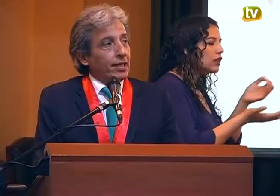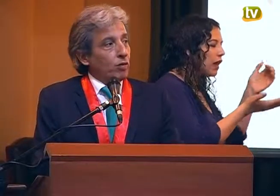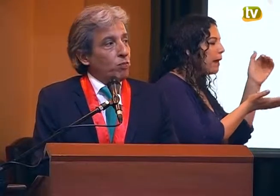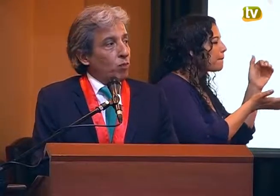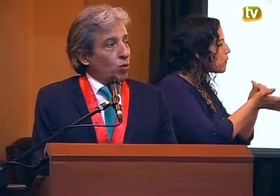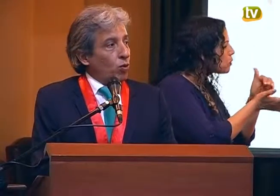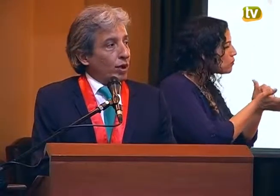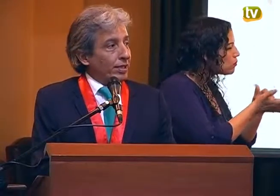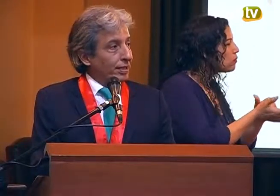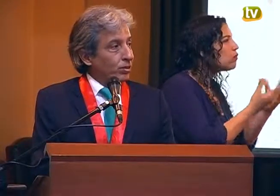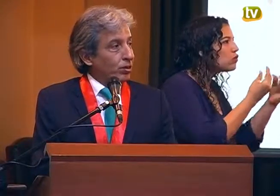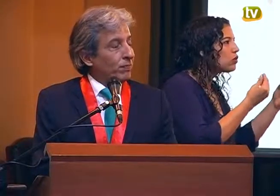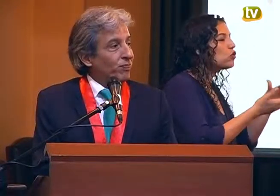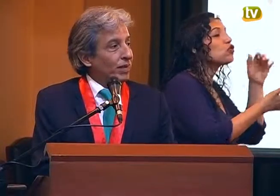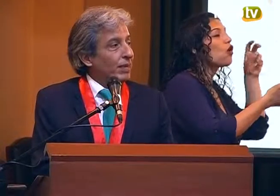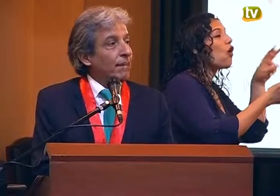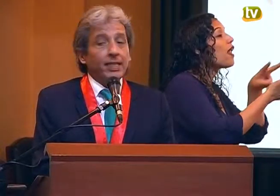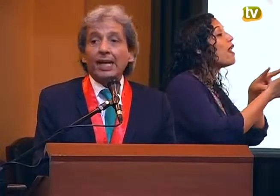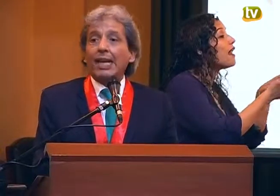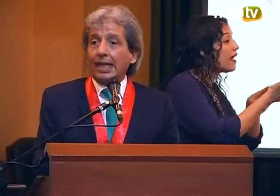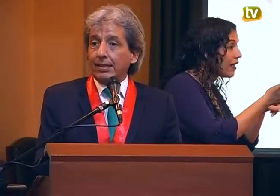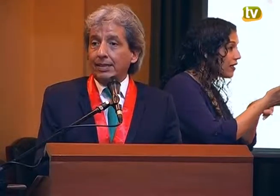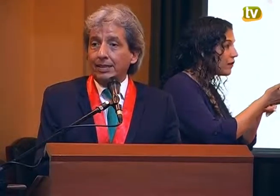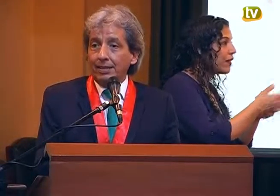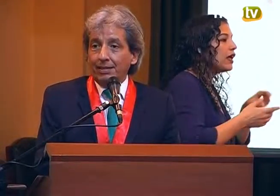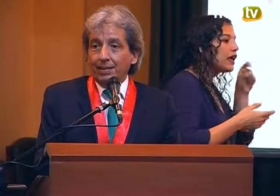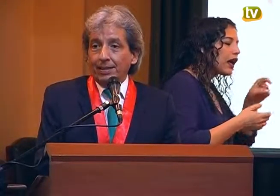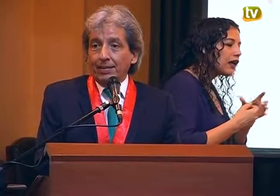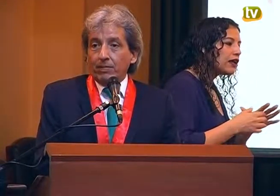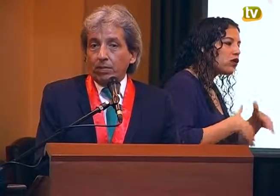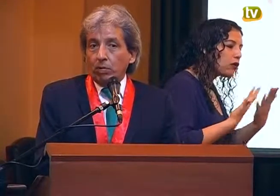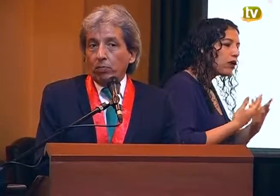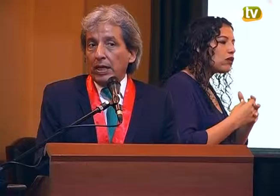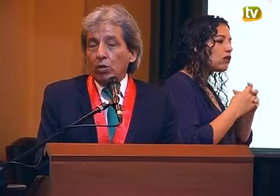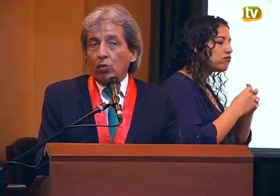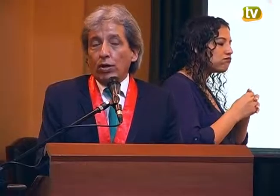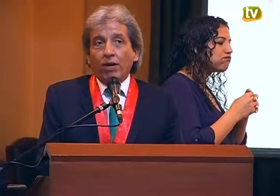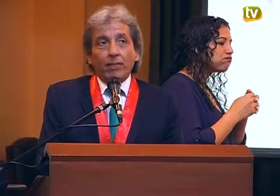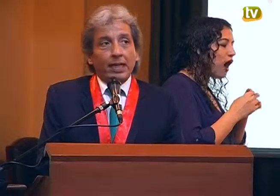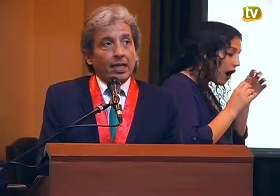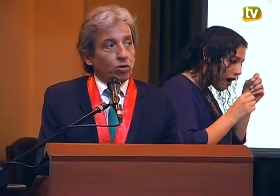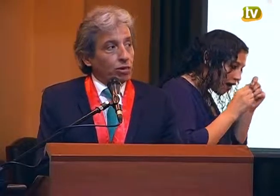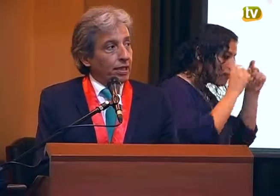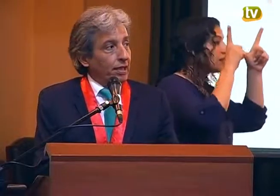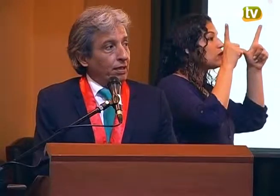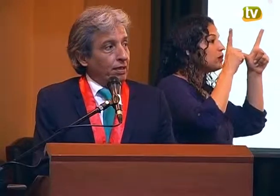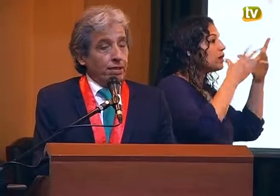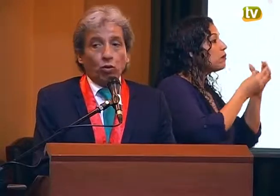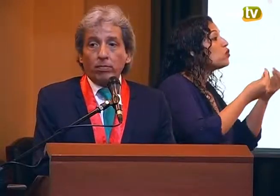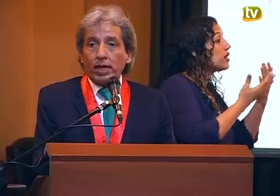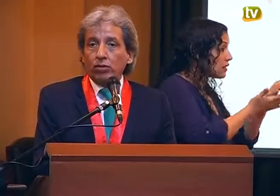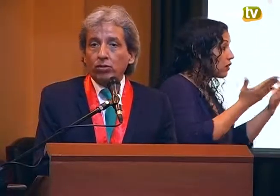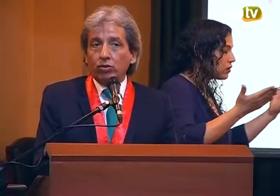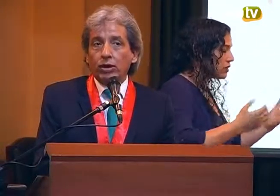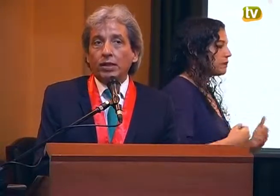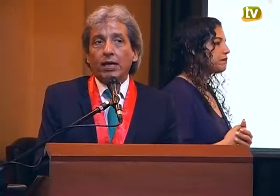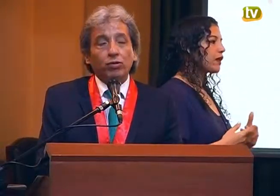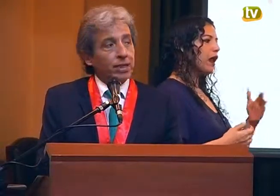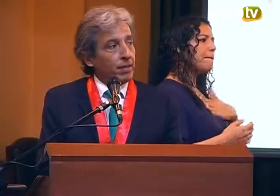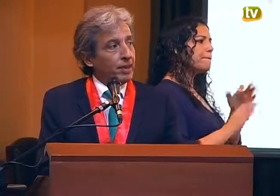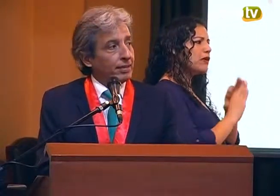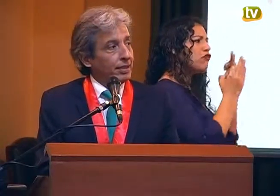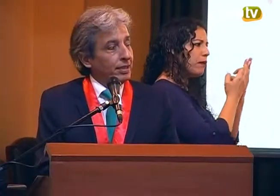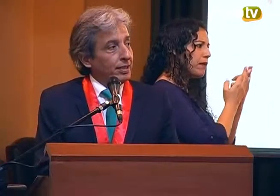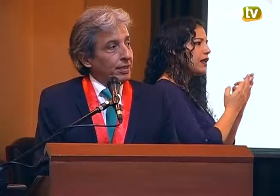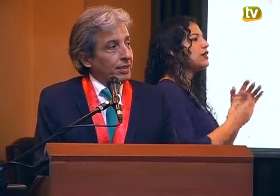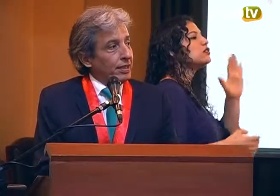Diego ha descrito un poco lo que ha sido la vida en la casa. Vengo de una familia donde cinco hermanos nos sentábamos